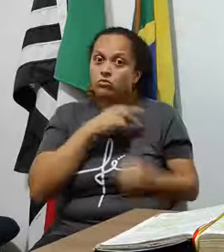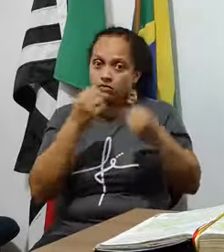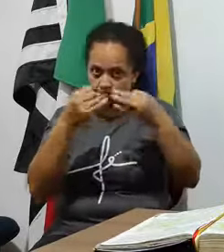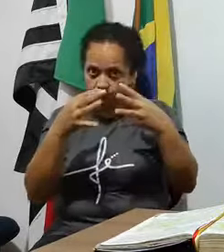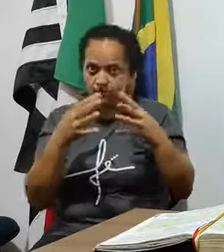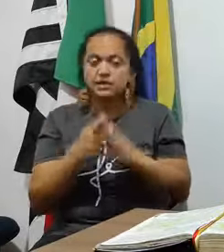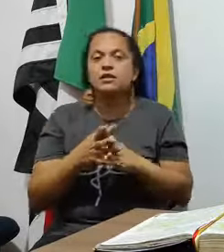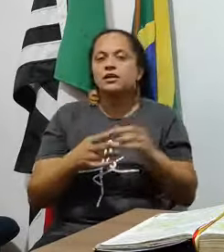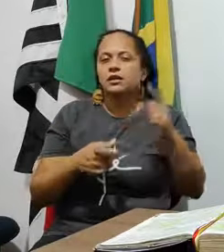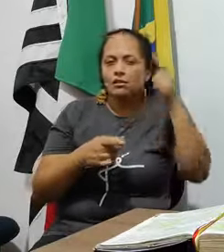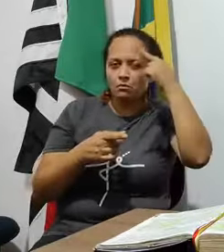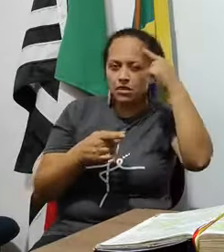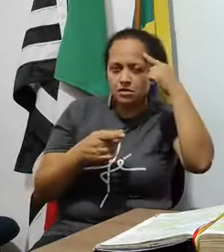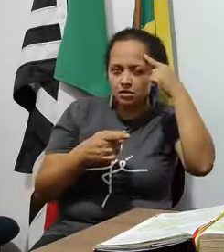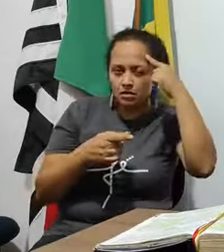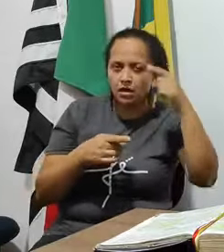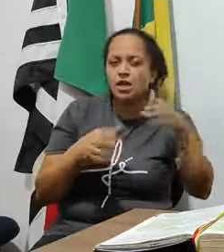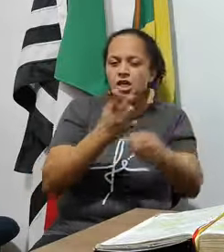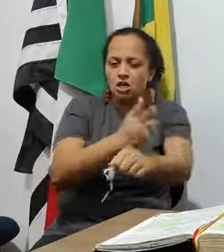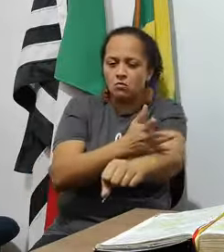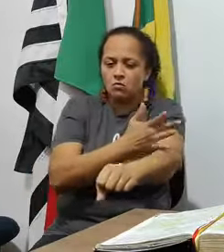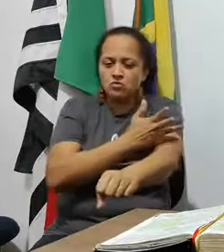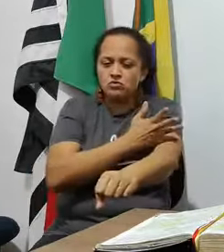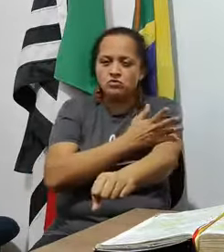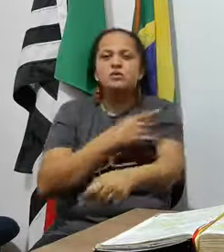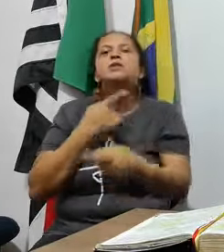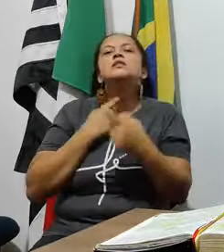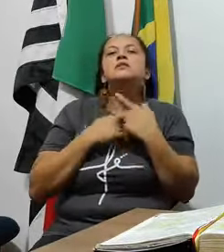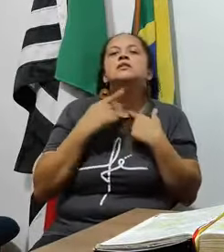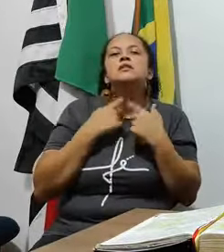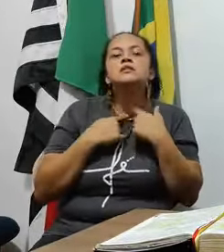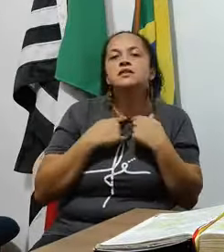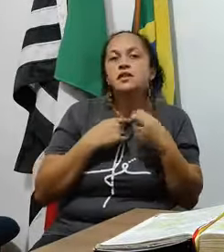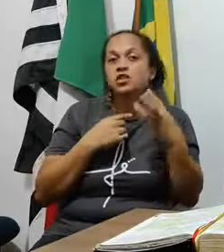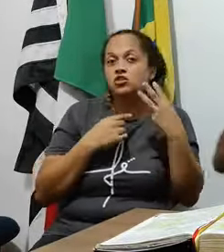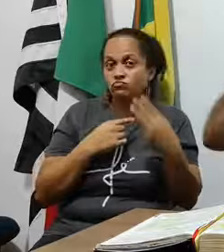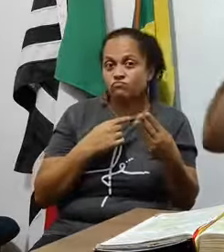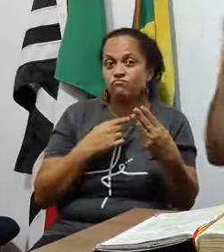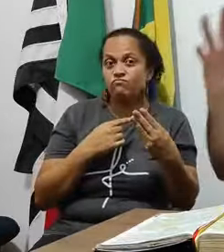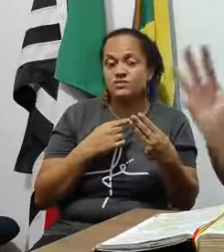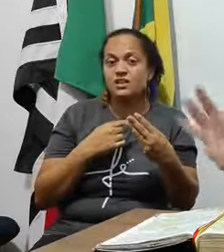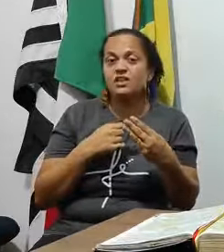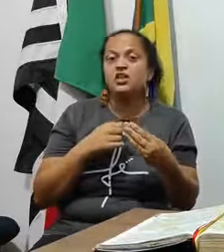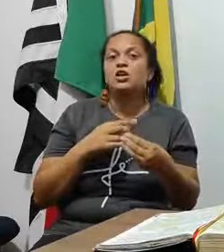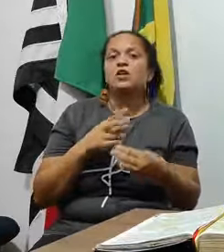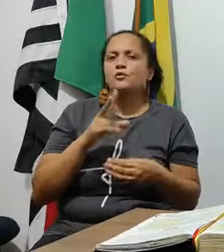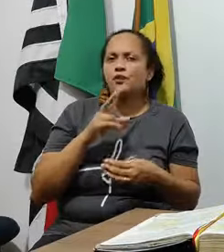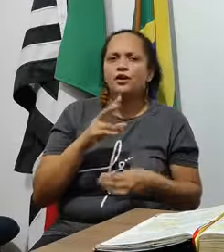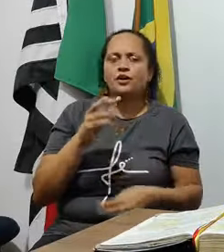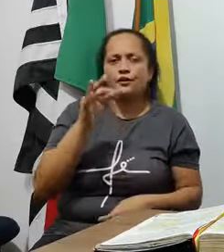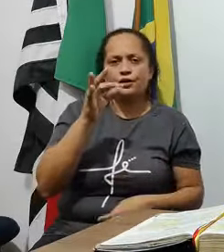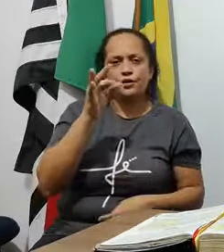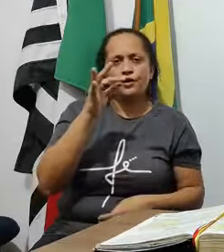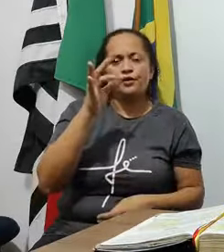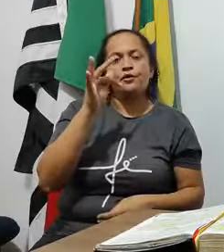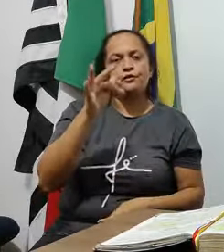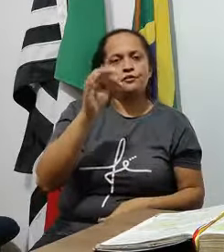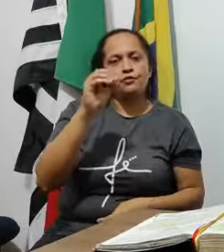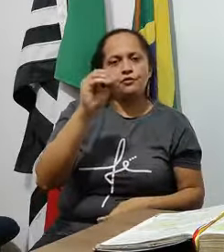das emoções, mais o controle da vontade, ele chama isso de fortaleza. 2